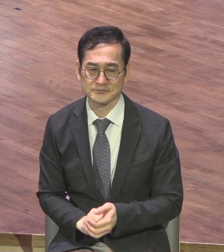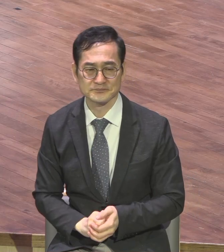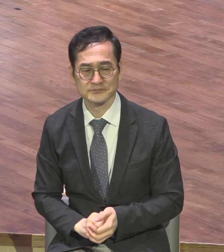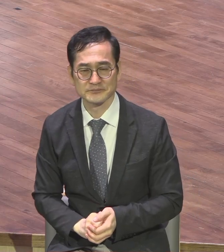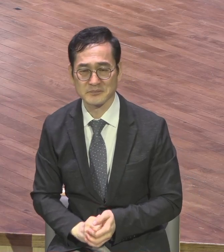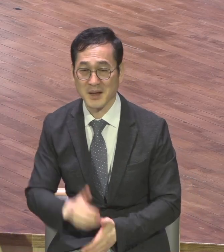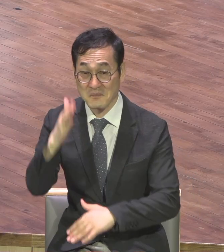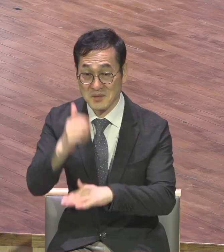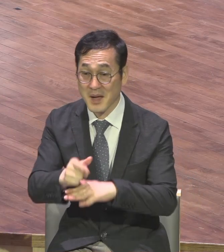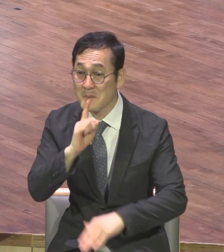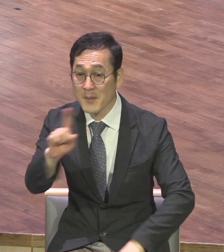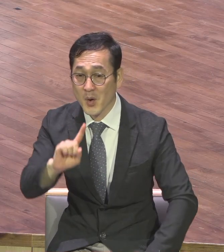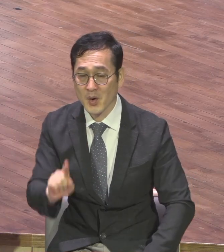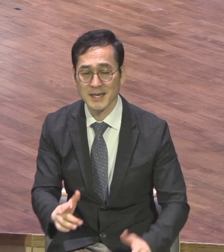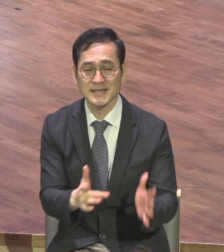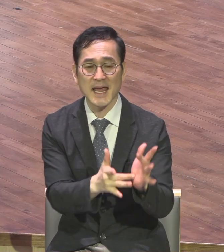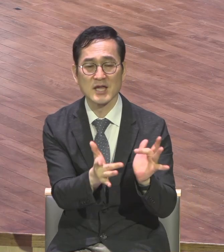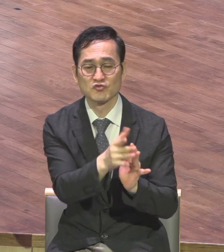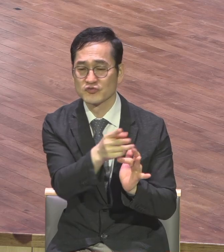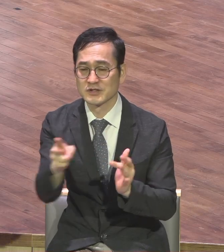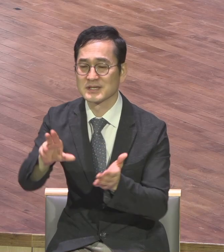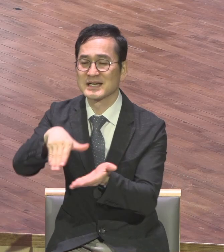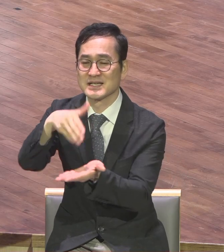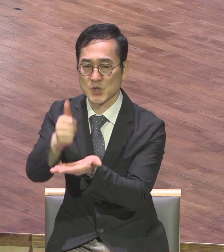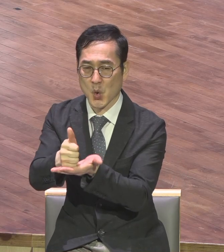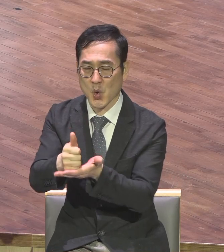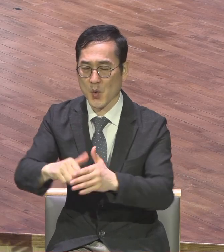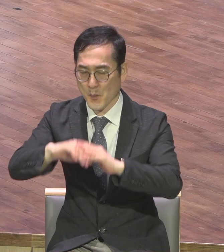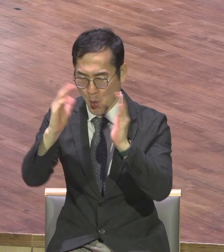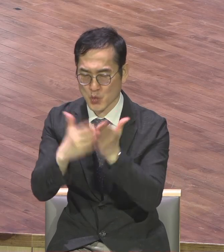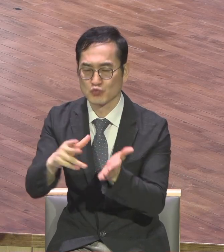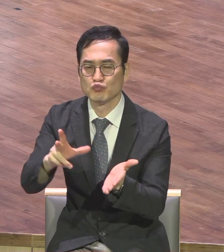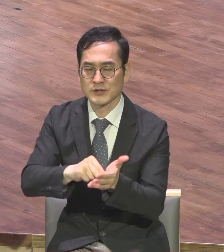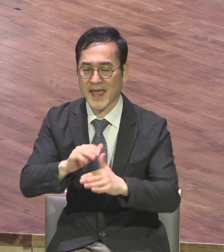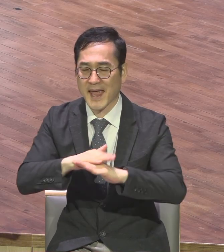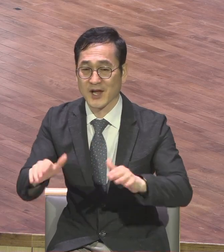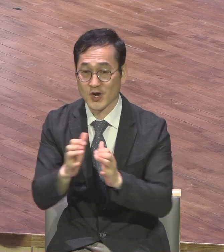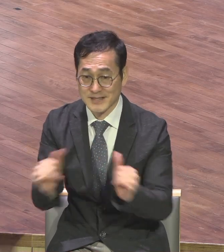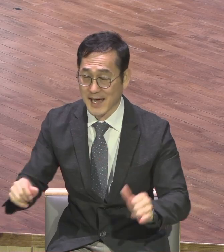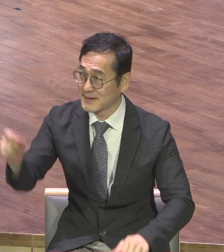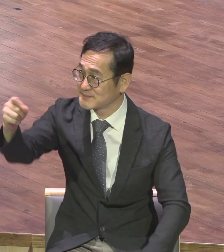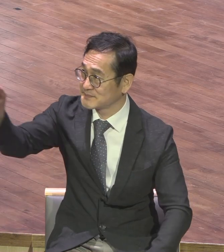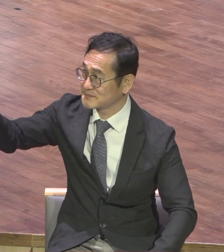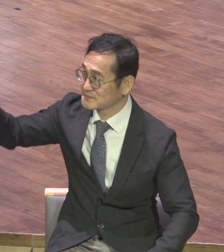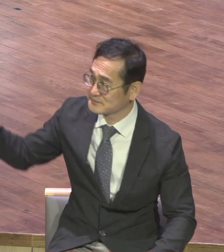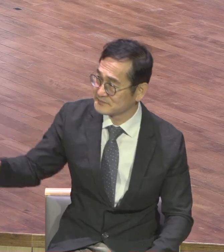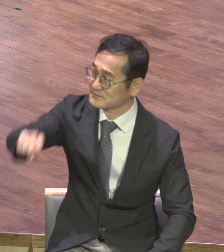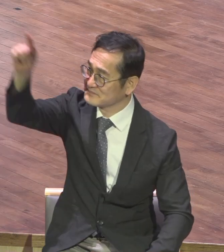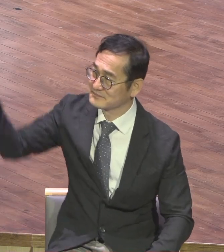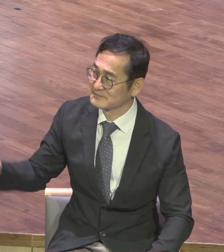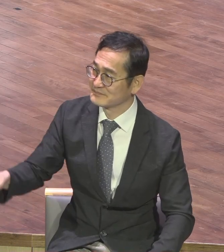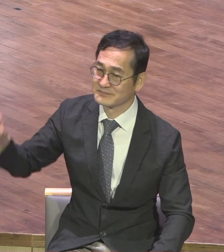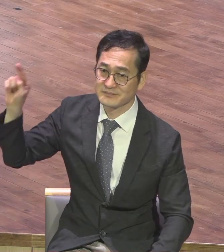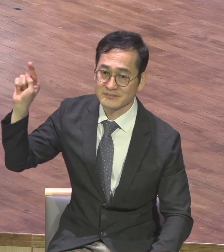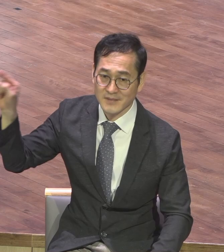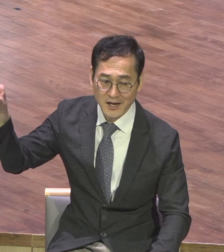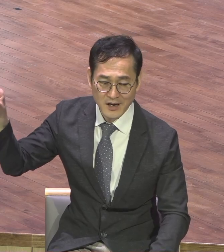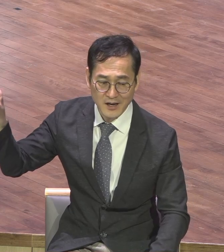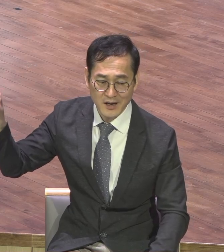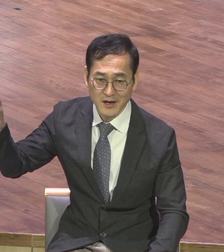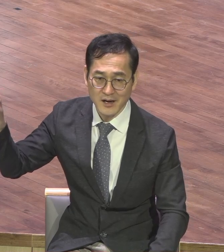예수는 그리스도 모든 문제 해결자 동그라미를 딱 치는데 위에서 테테레스 타이